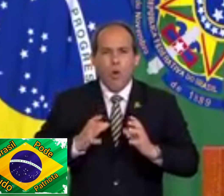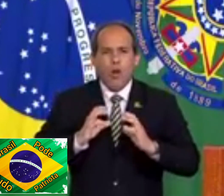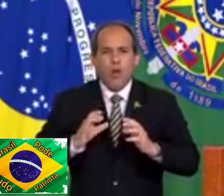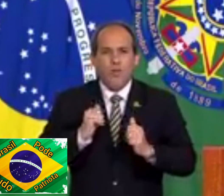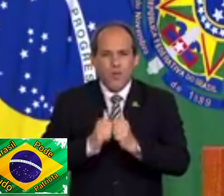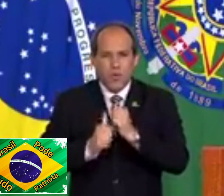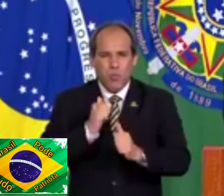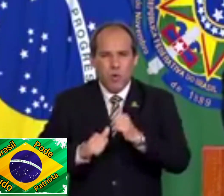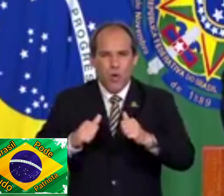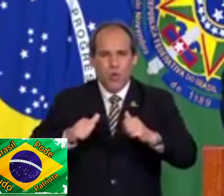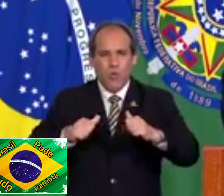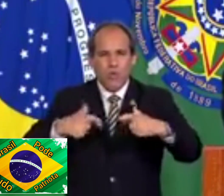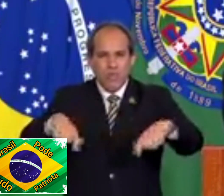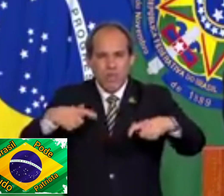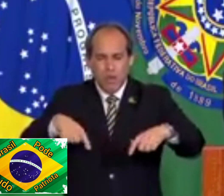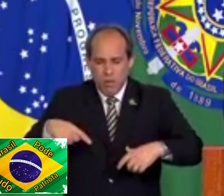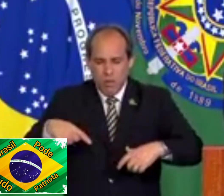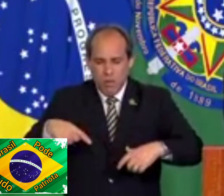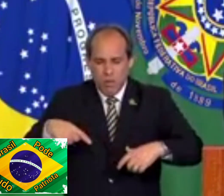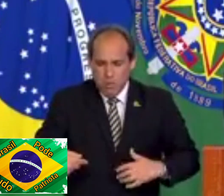muitas nas minhas peladas.